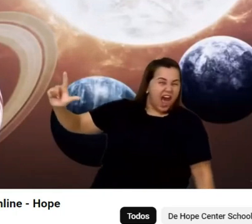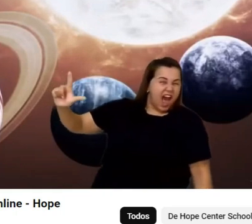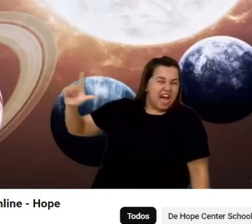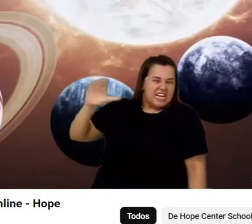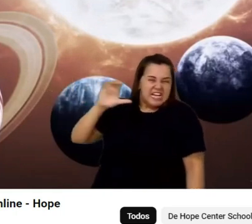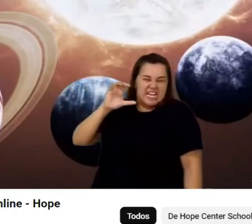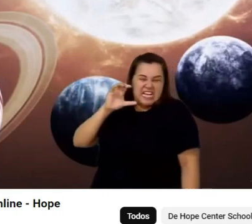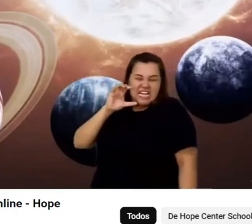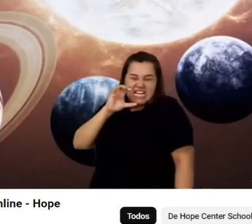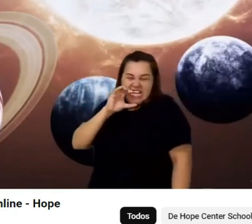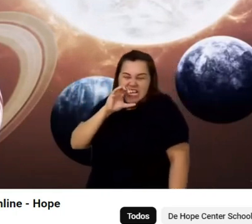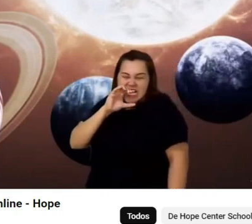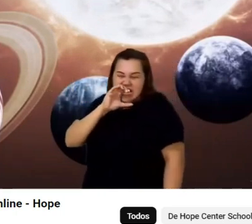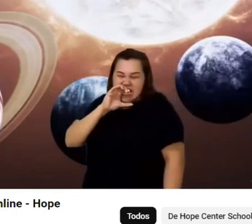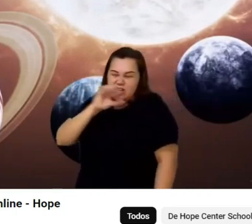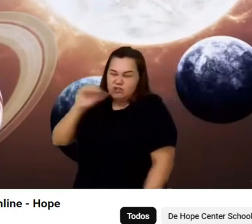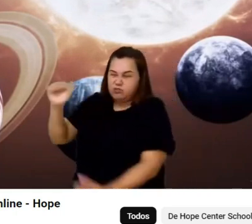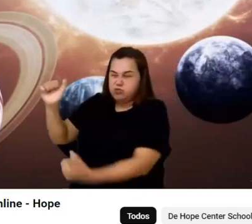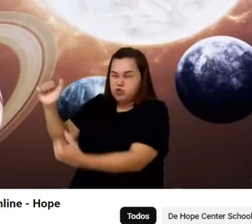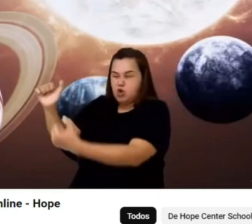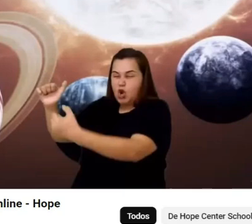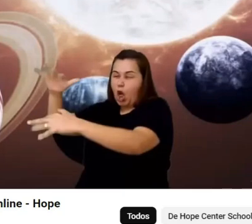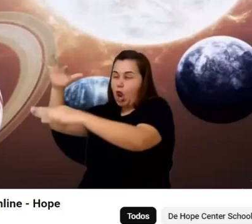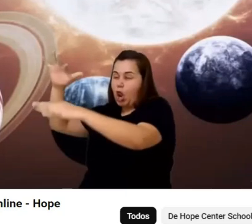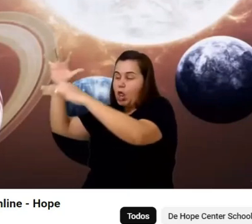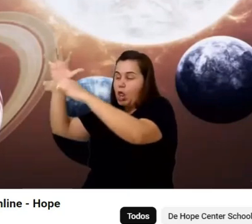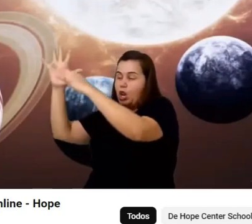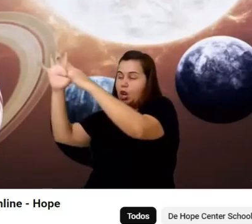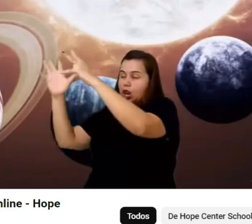grandes, com luzes